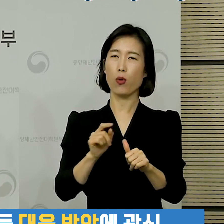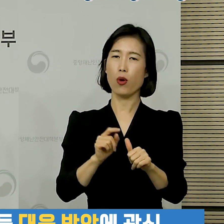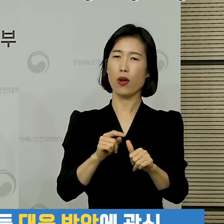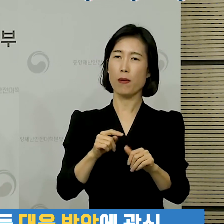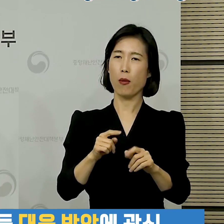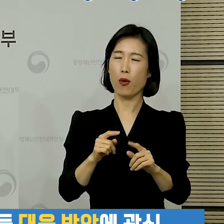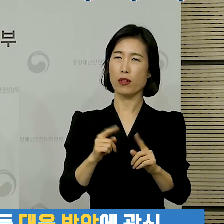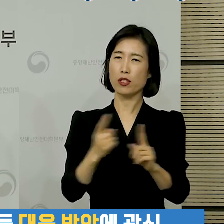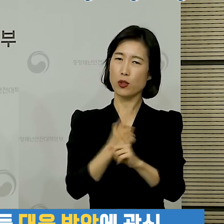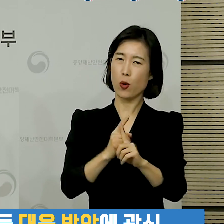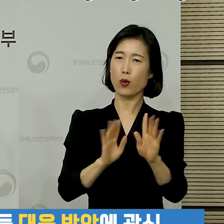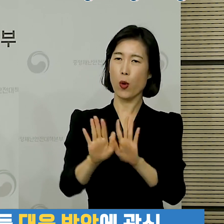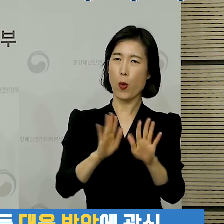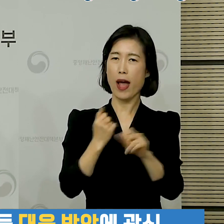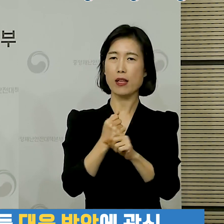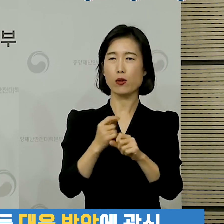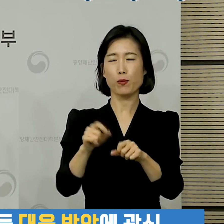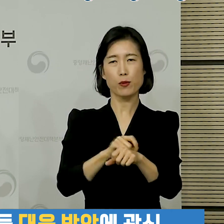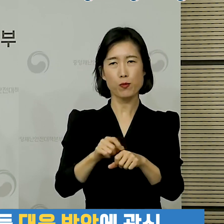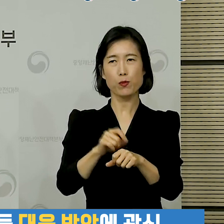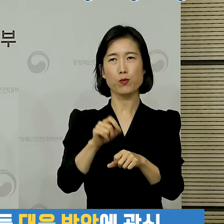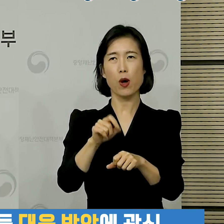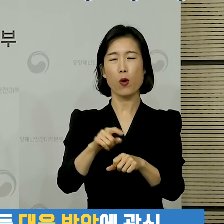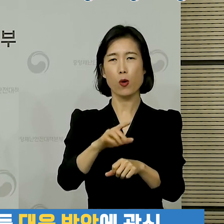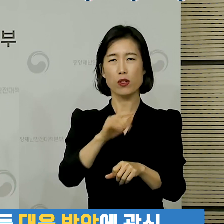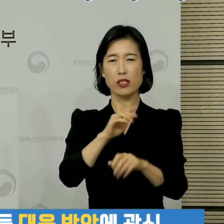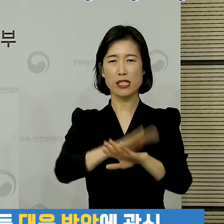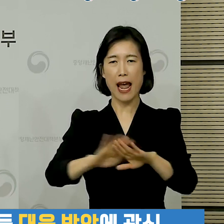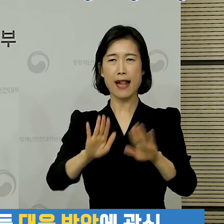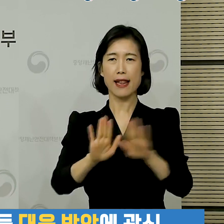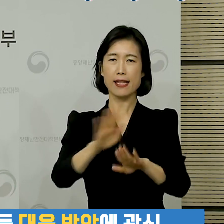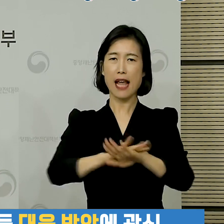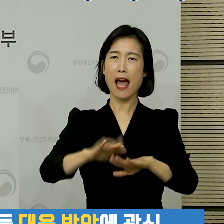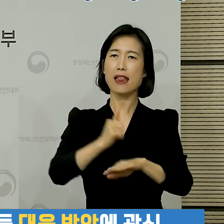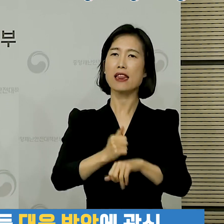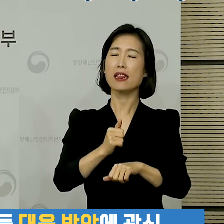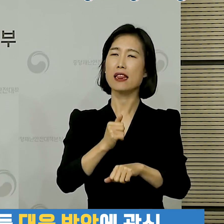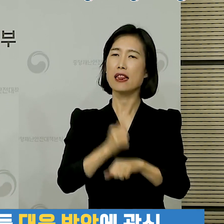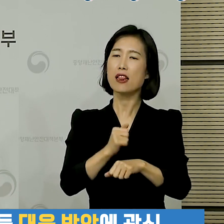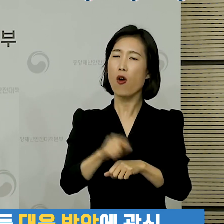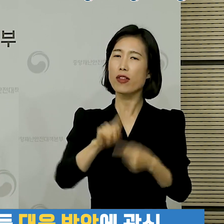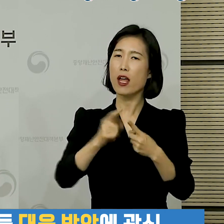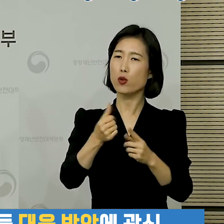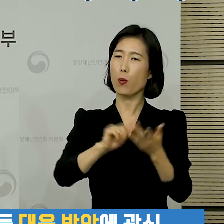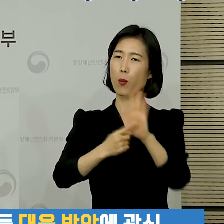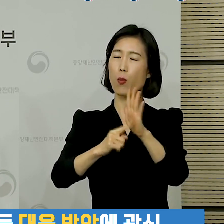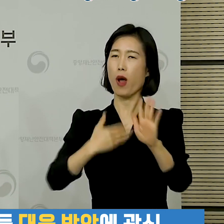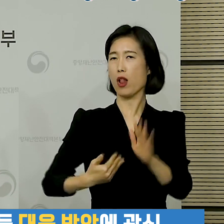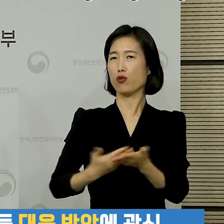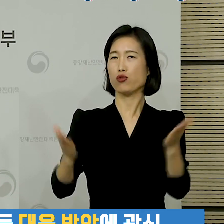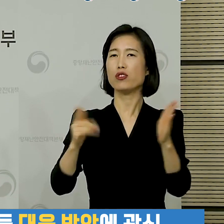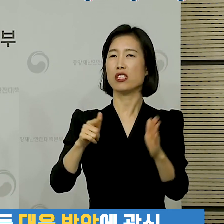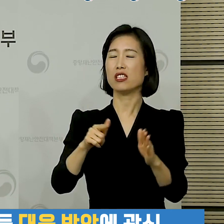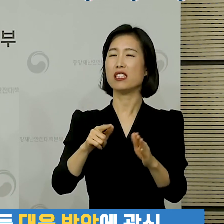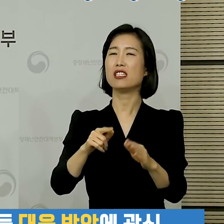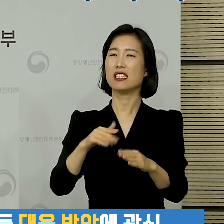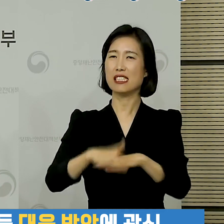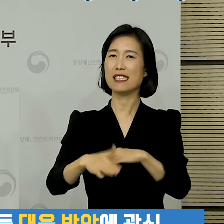특징들 이런 부분들을 좀 이야기하면서 좀 우수한 사례들을 설명을 하는 그런 이제 시간이었습니다. 주된